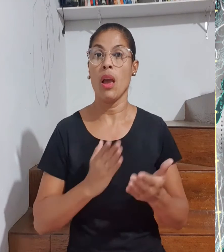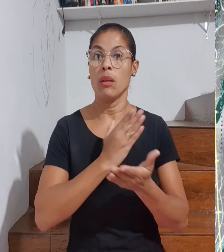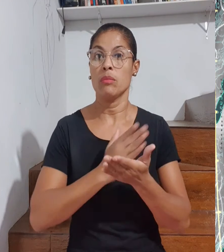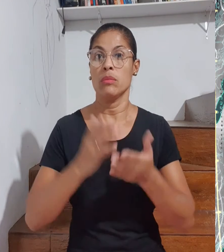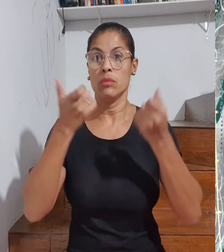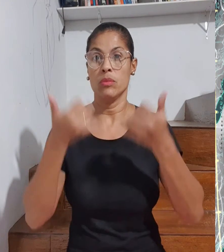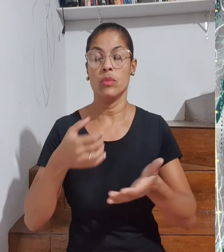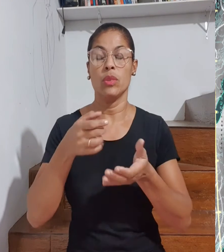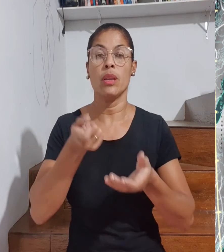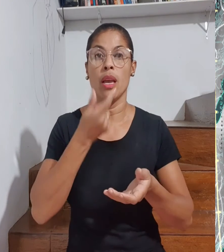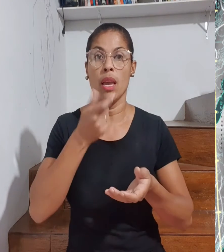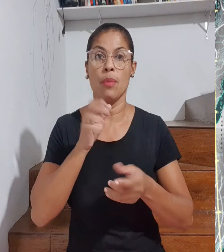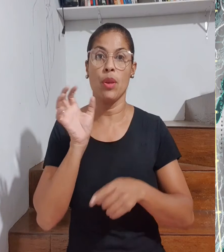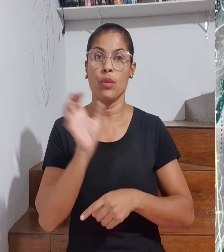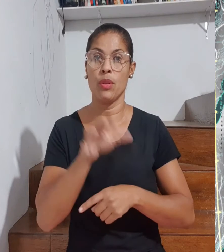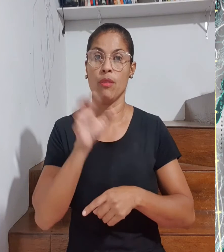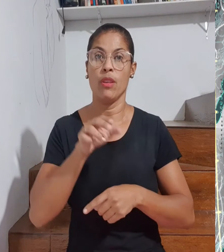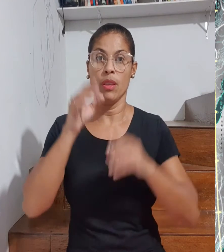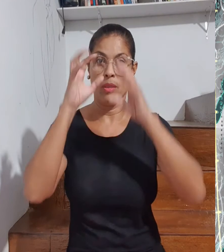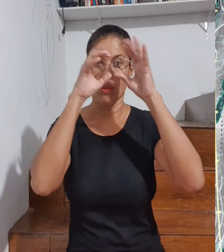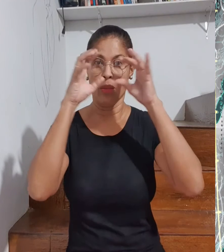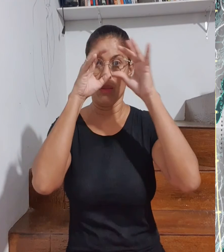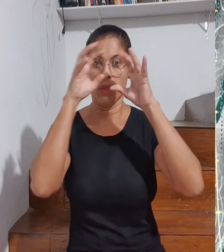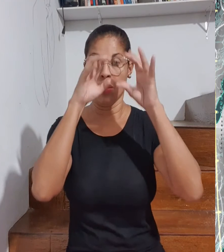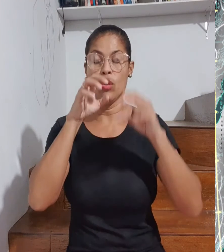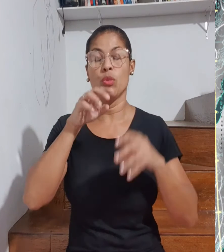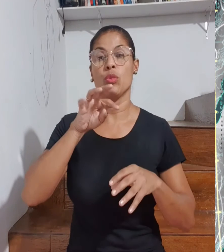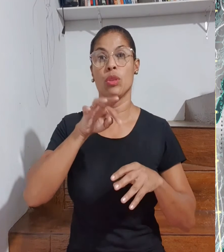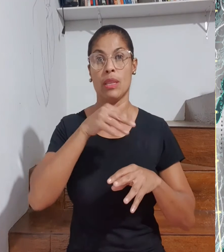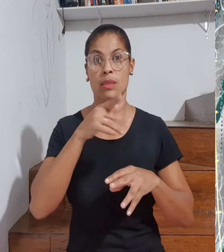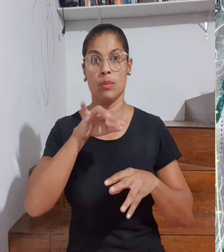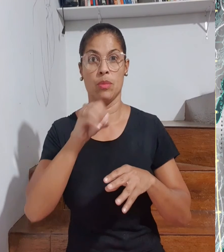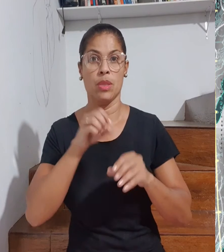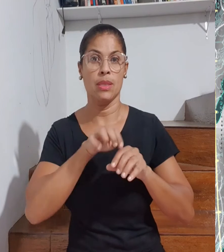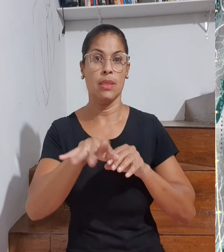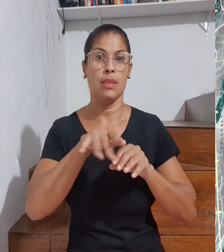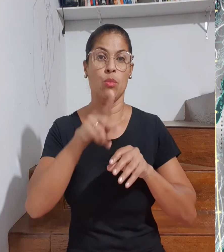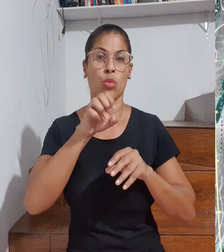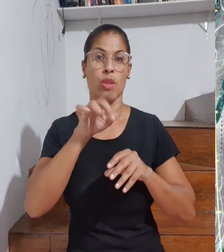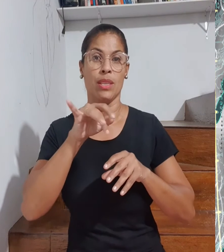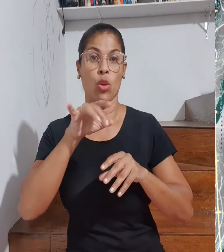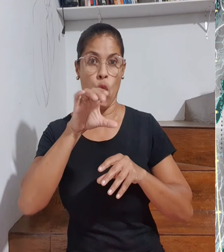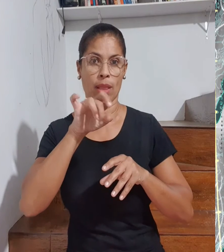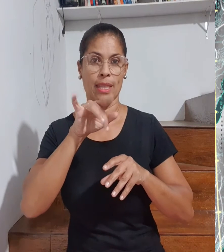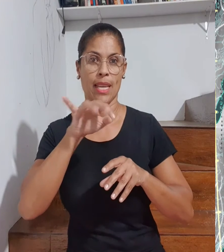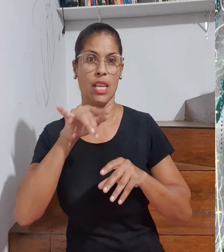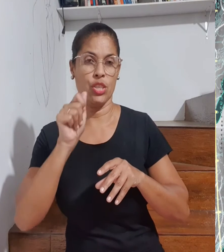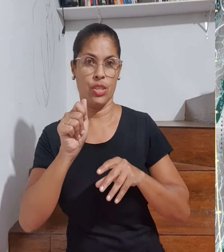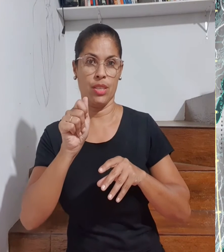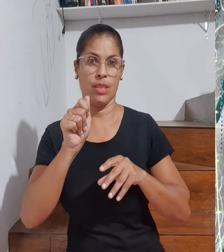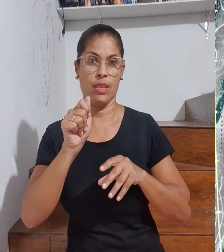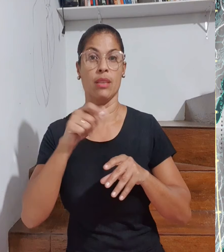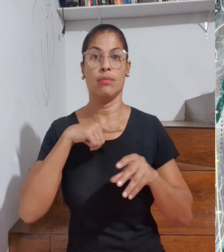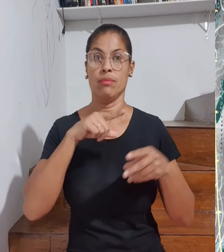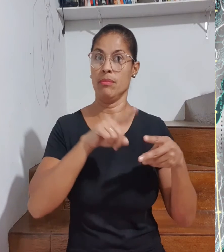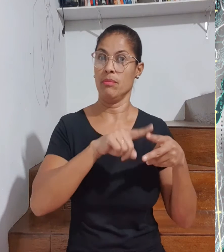Começaremos a falar sobre os medicamentos que interferem com a neurotransmissão colinérgica. Assim, nós temos as drogas colinérgicas